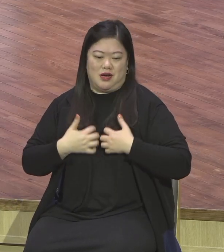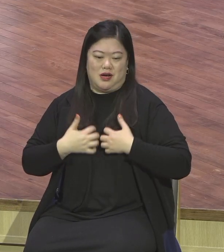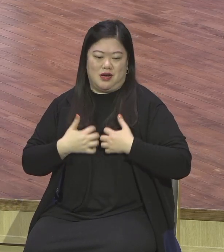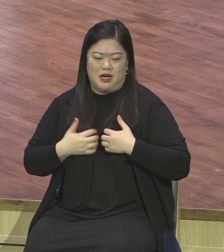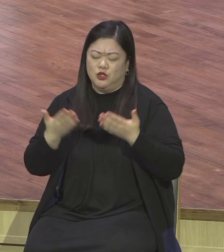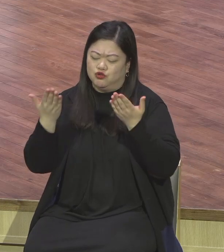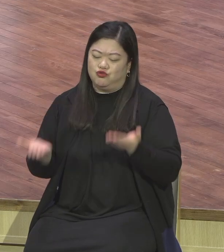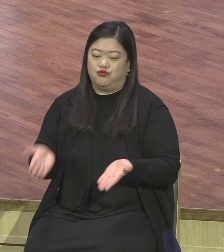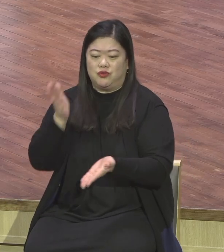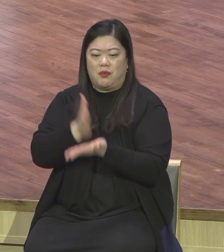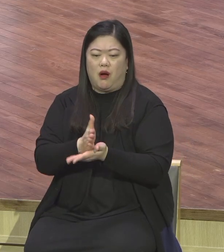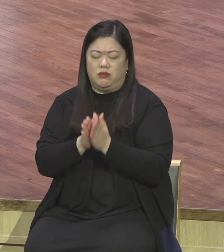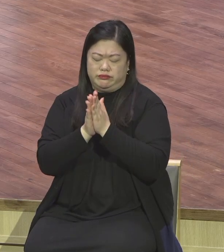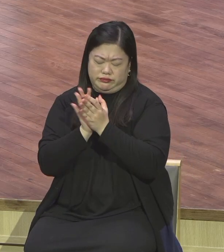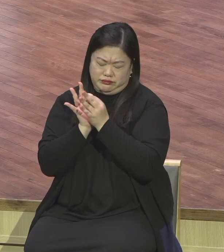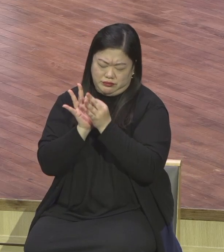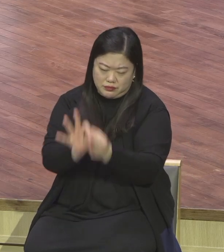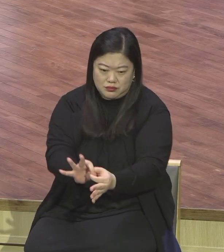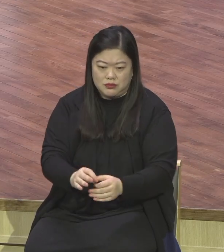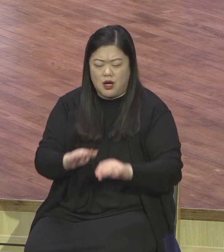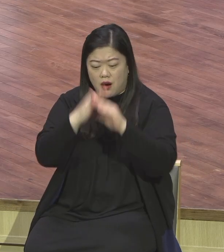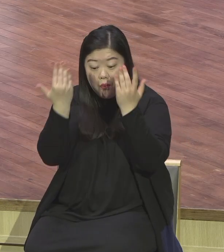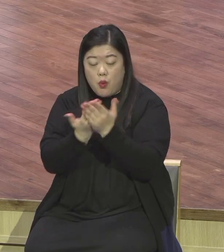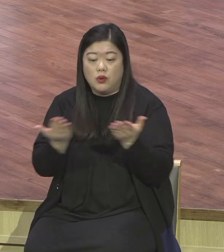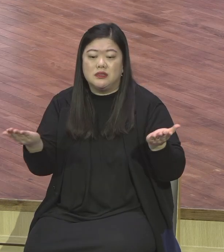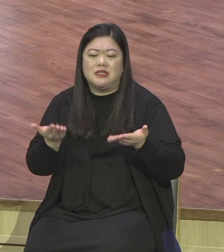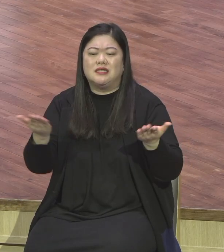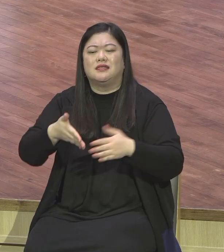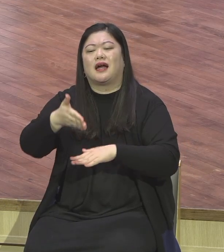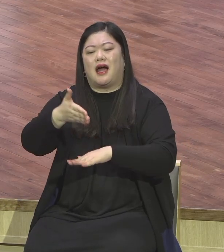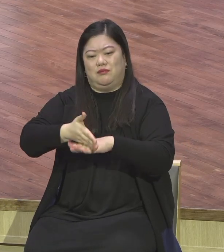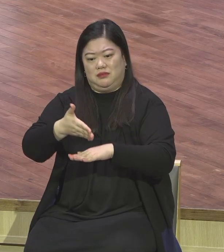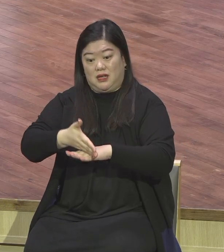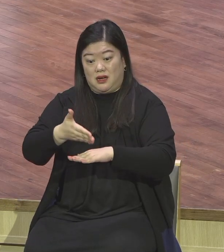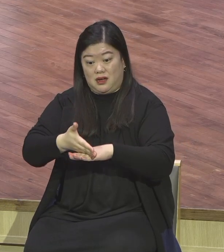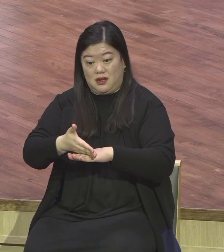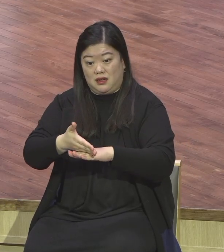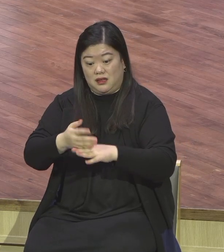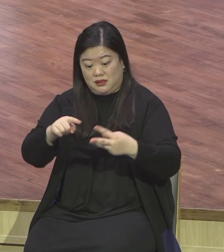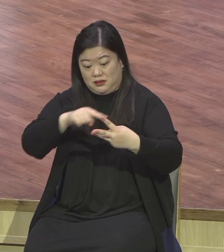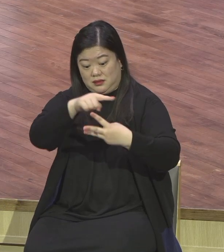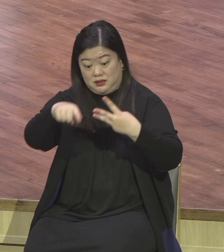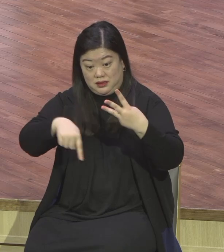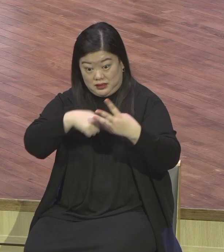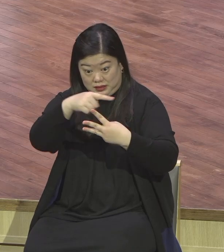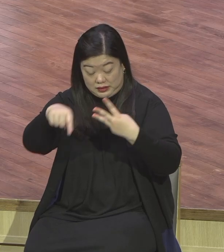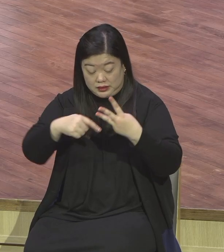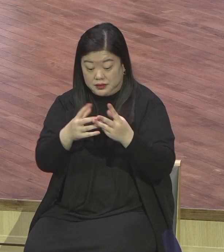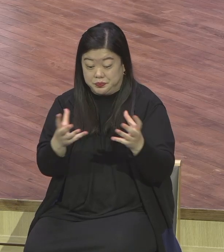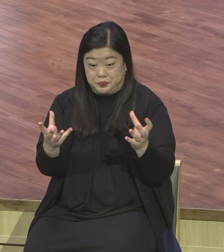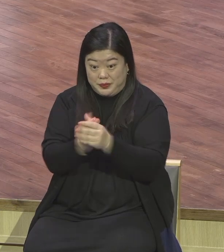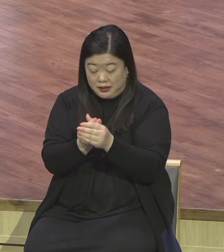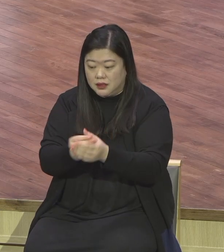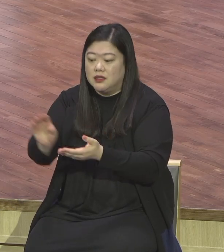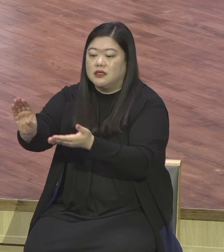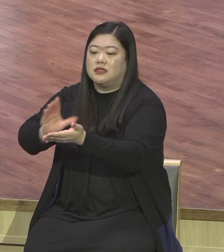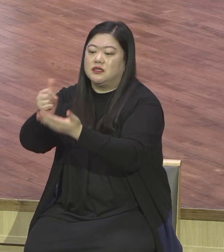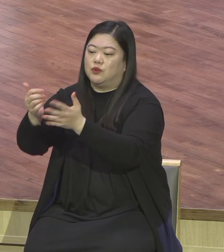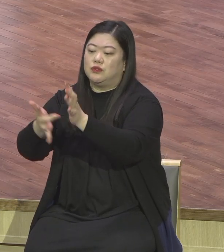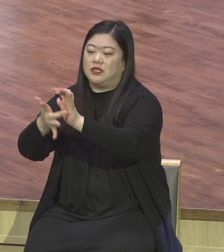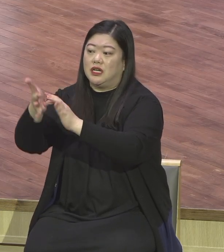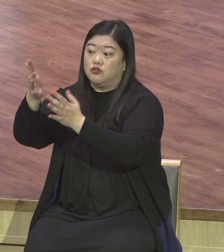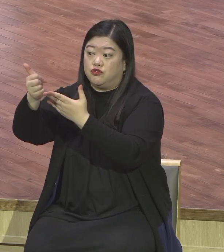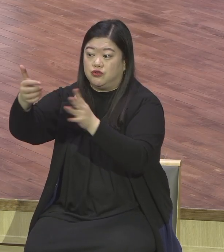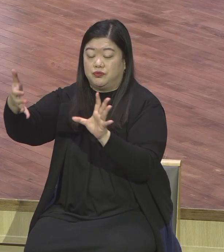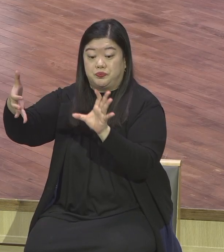쓰지 말고 기도해라 범사 모든 일에 감사하라 이것이 그리스도 예수 안에서